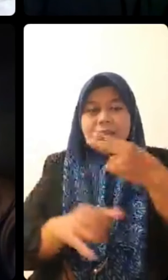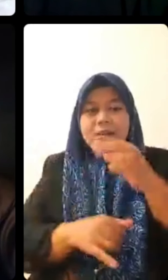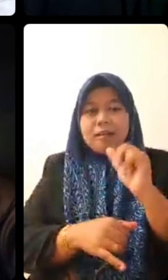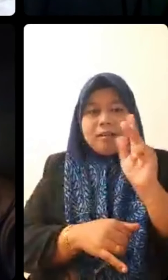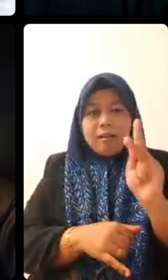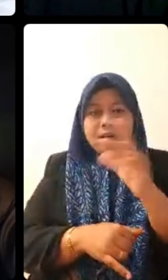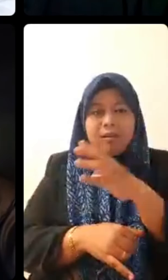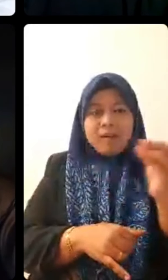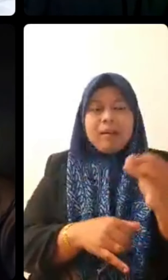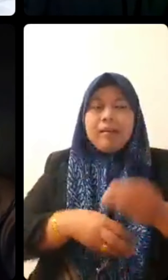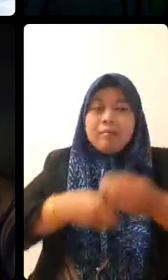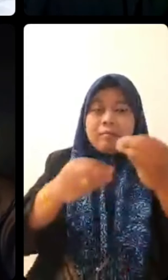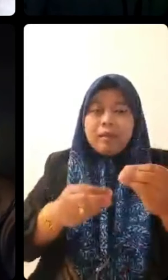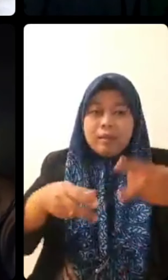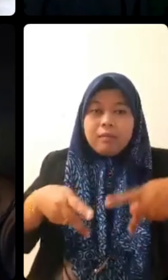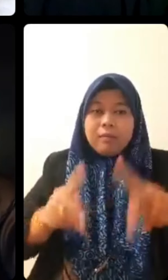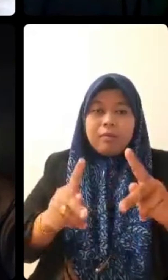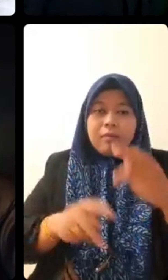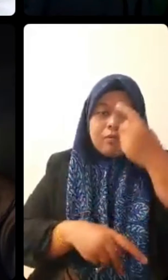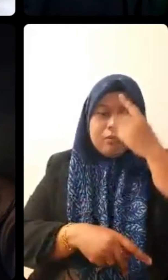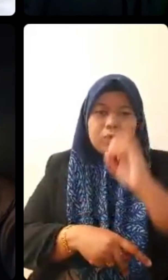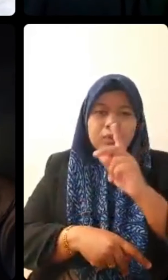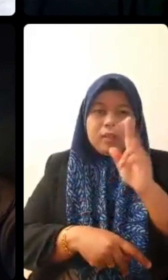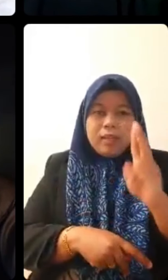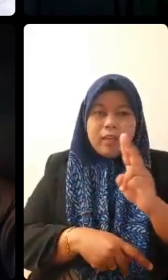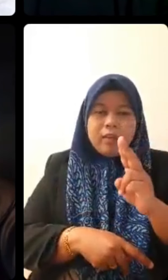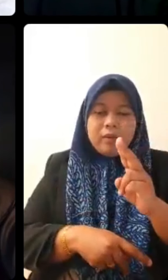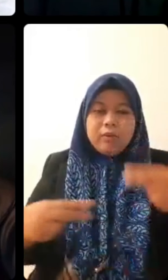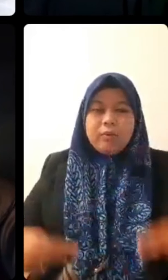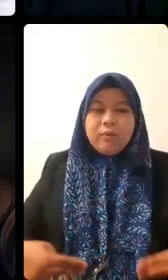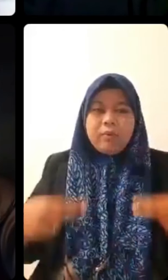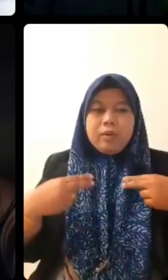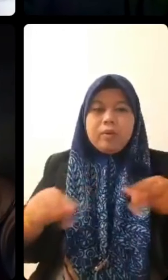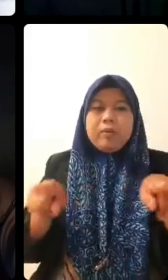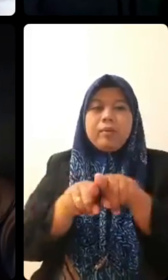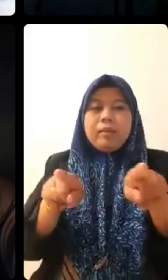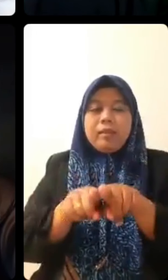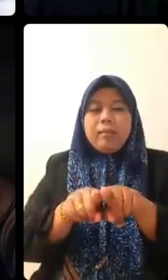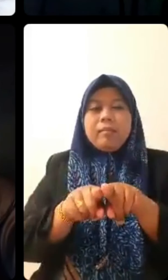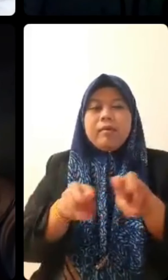you untuk menjalani kehidupan seperti masyarakat yang lain.